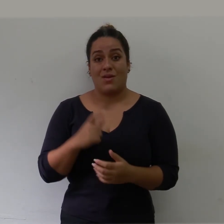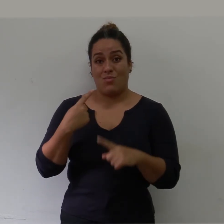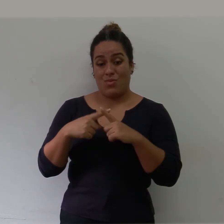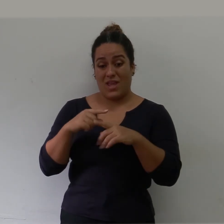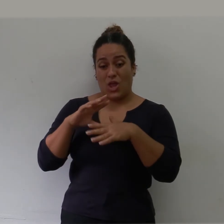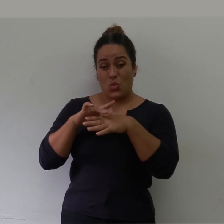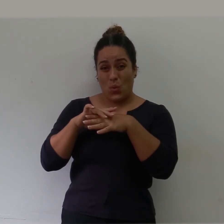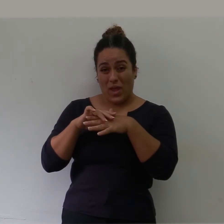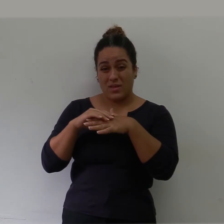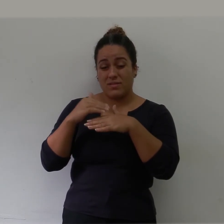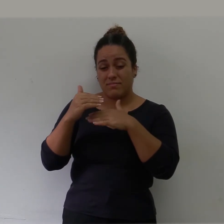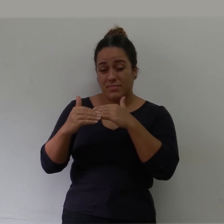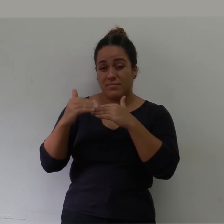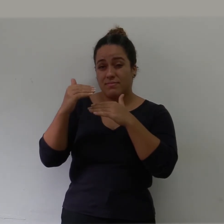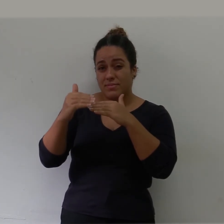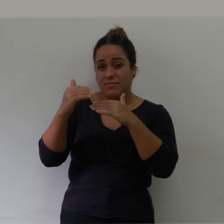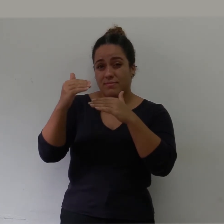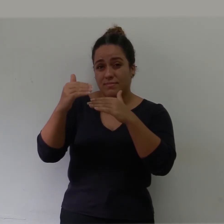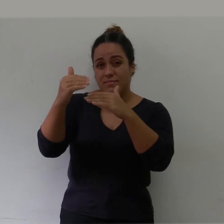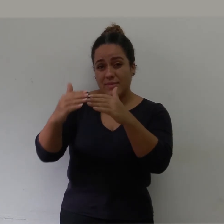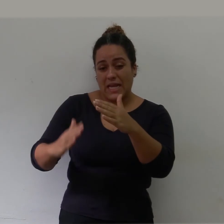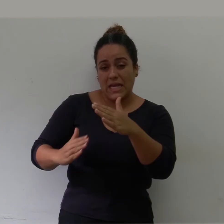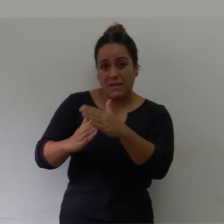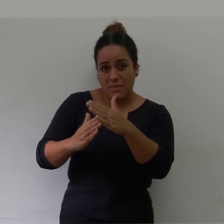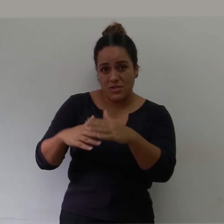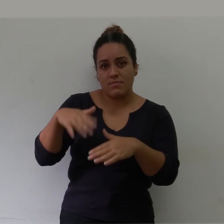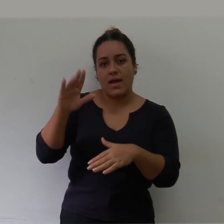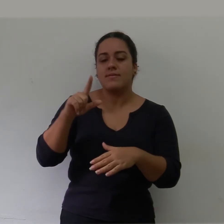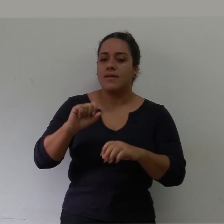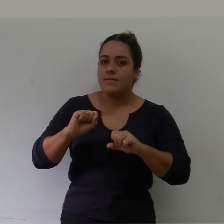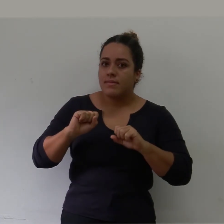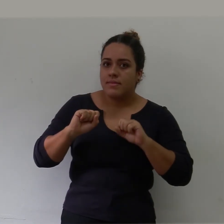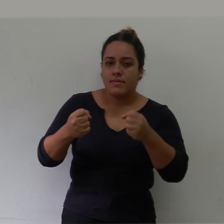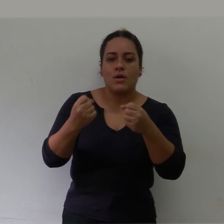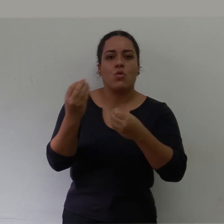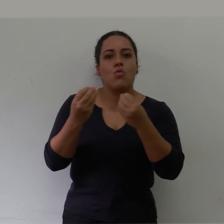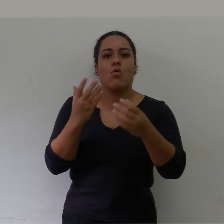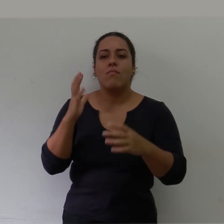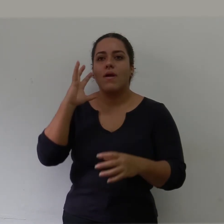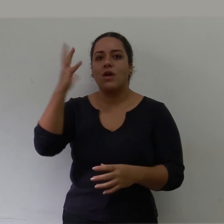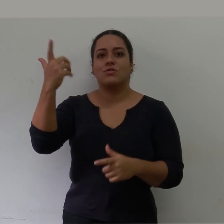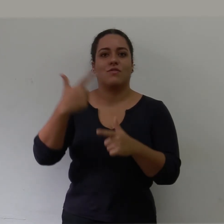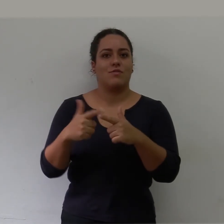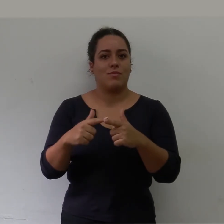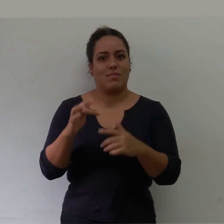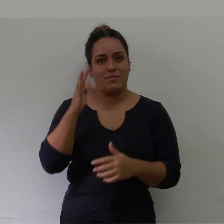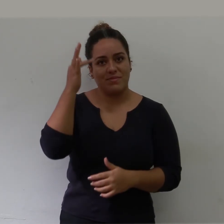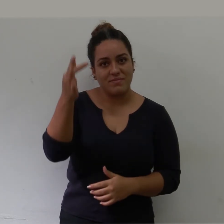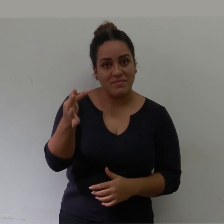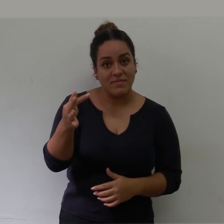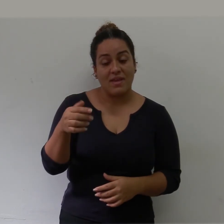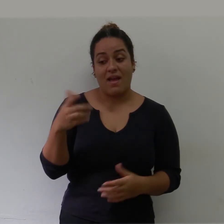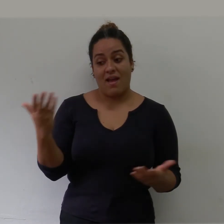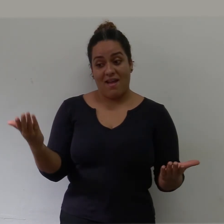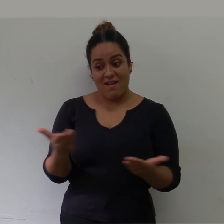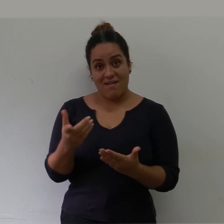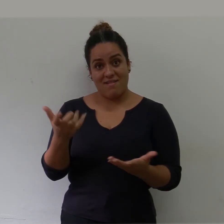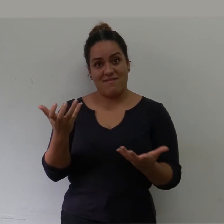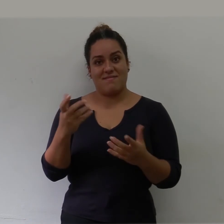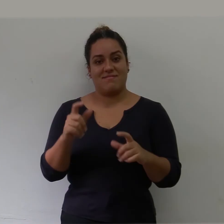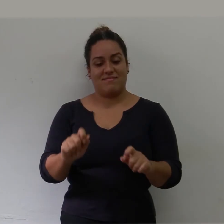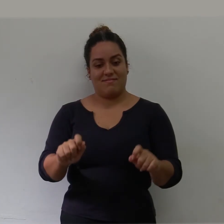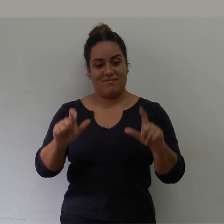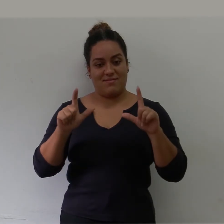sua doença é progressiva, ele segue se desafiando a encontrar soluções. A mais nova invenção é o uso